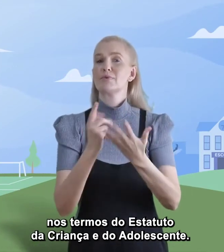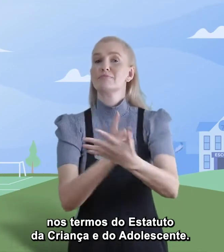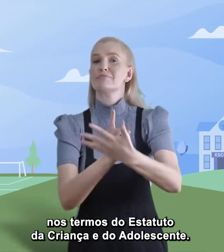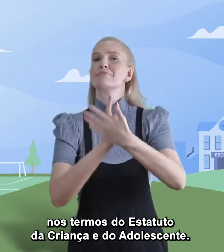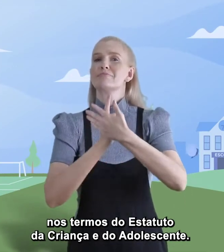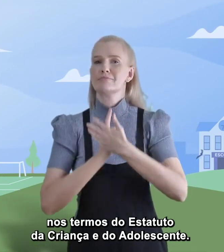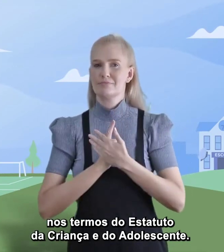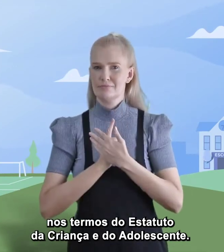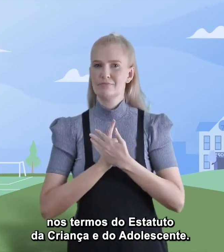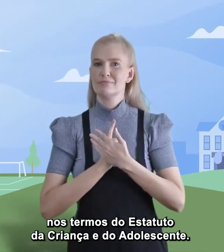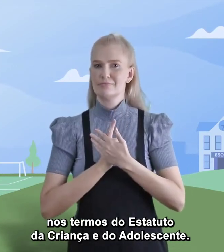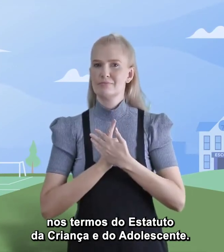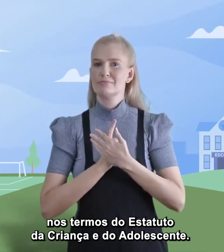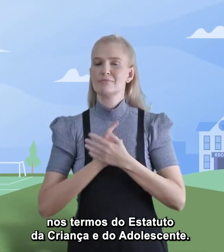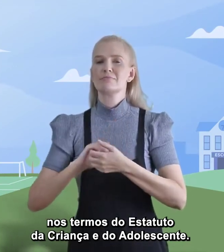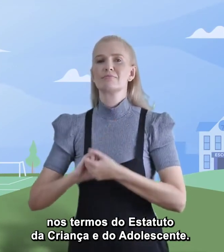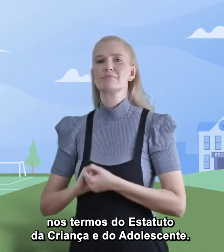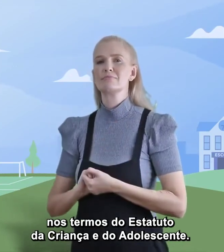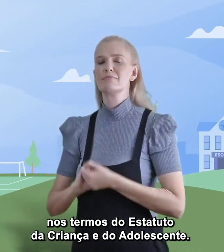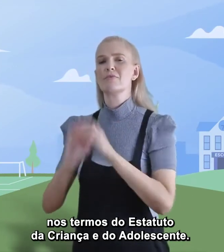do Adolescente.